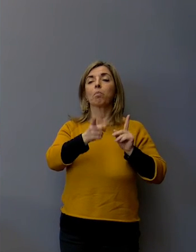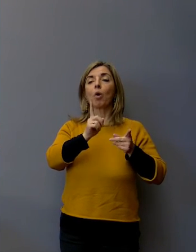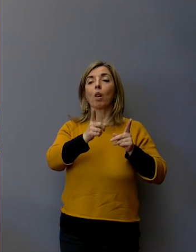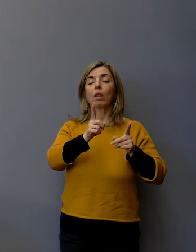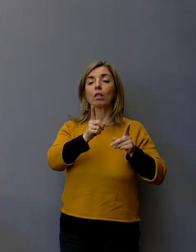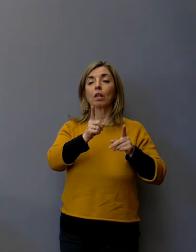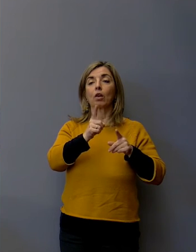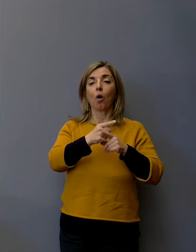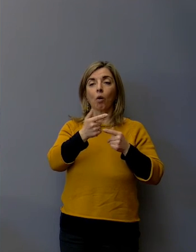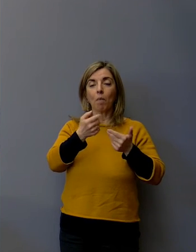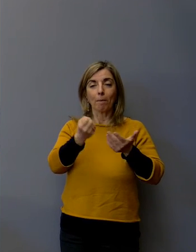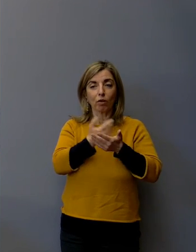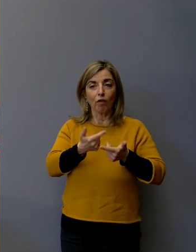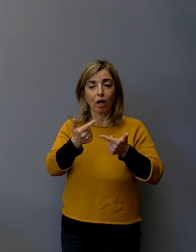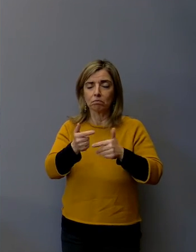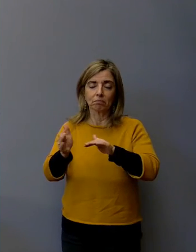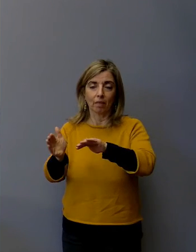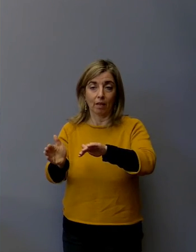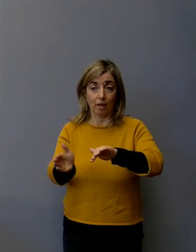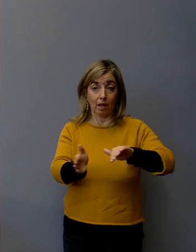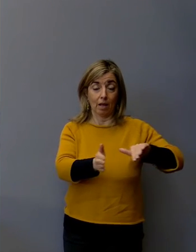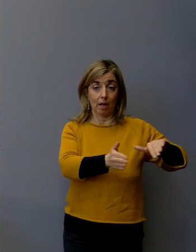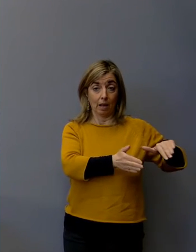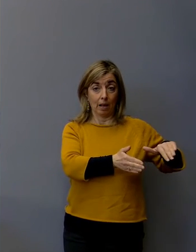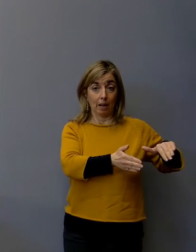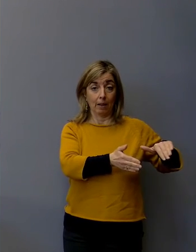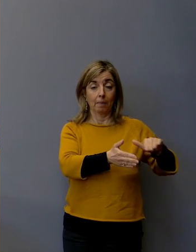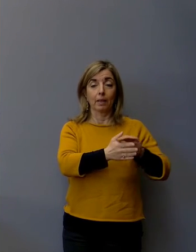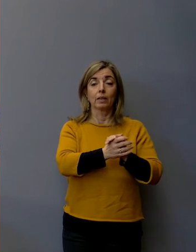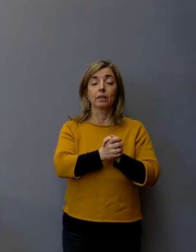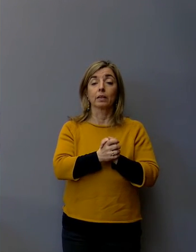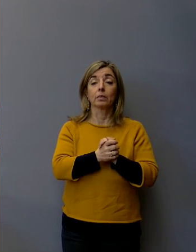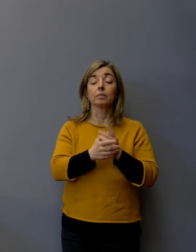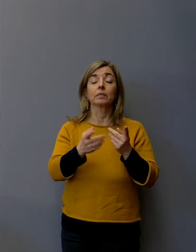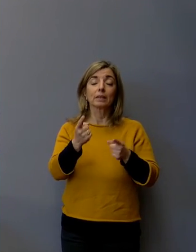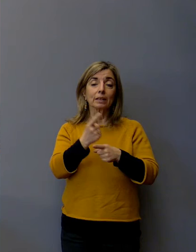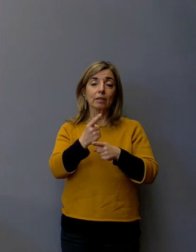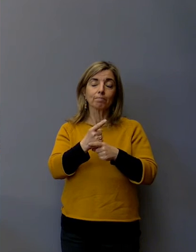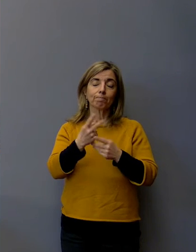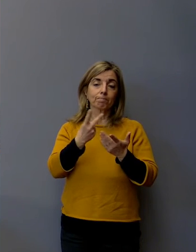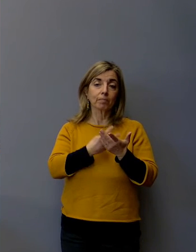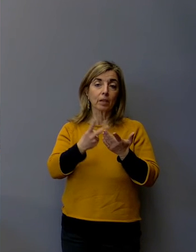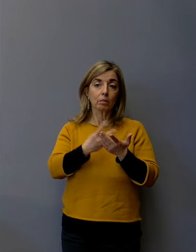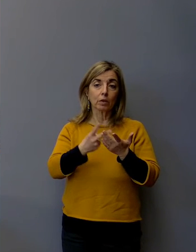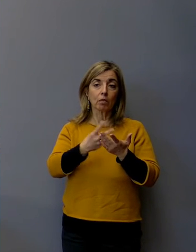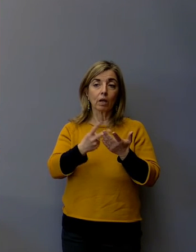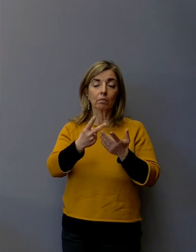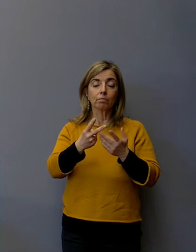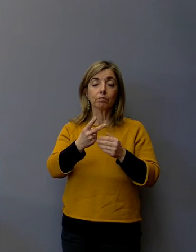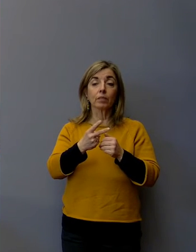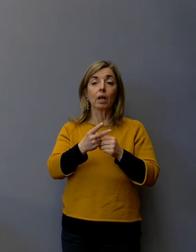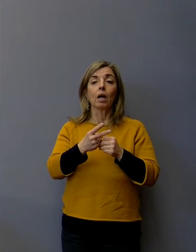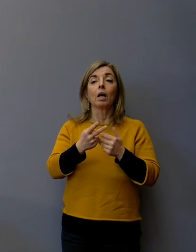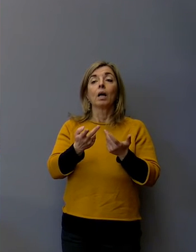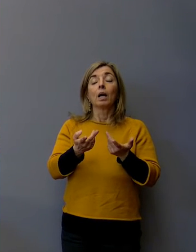per tenersi buona e determinate fasce di consenso e si cerchi di traguardare invece una visione